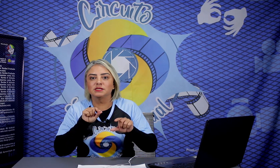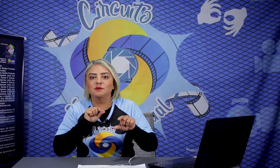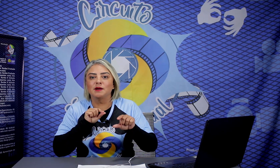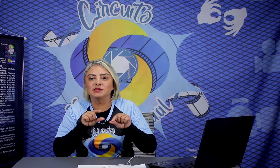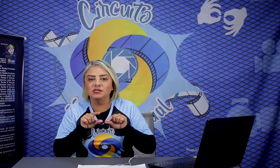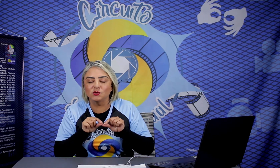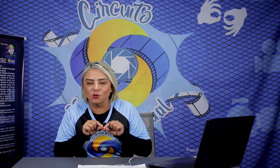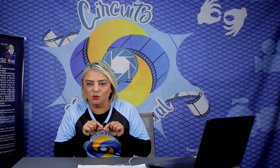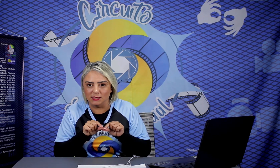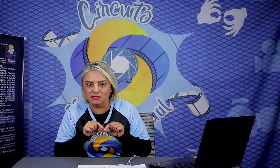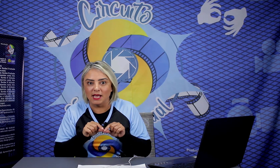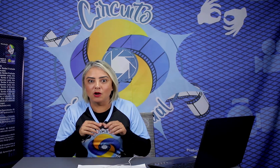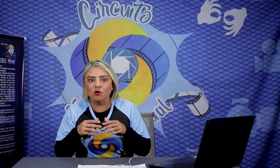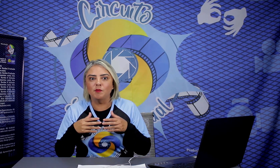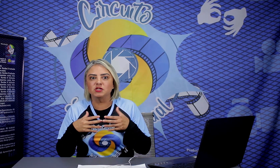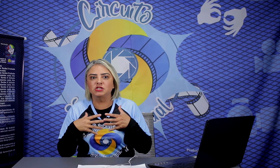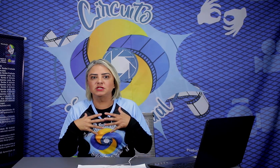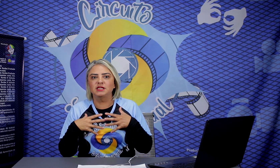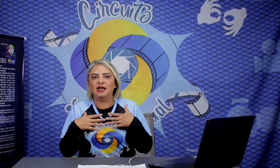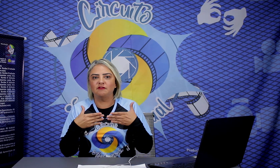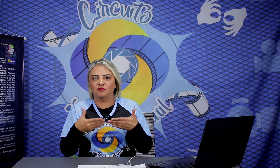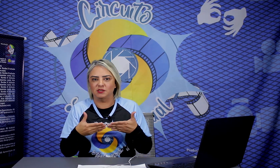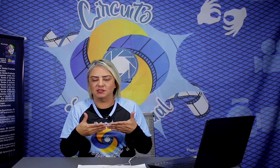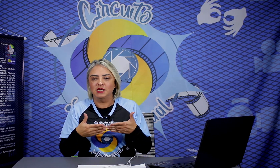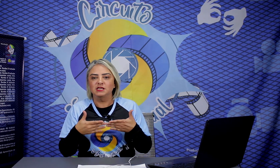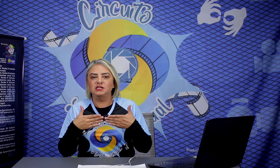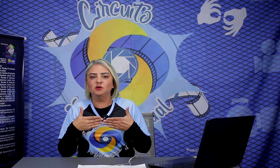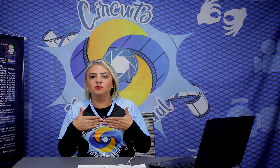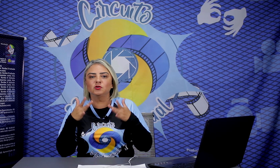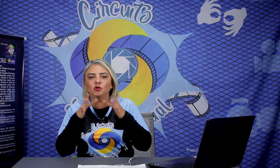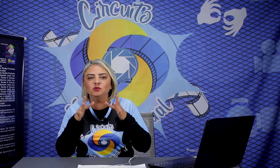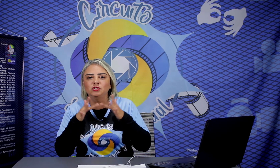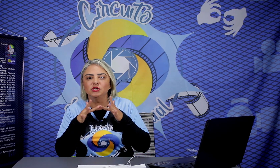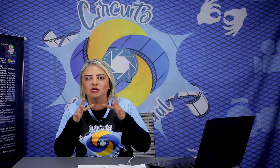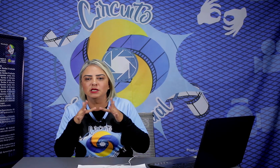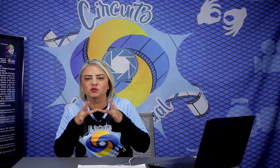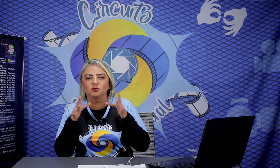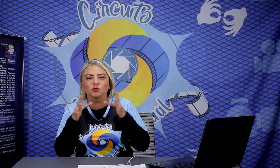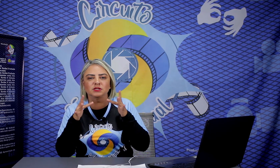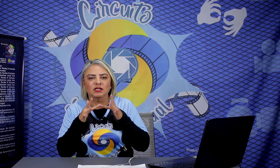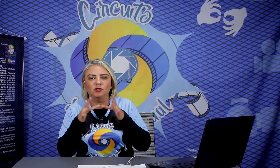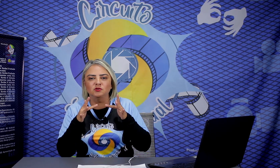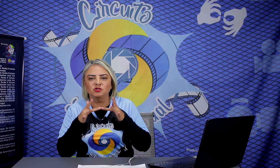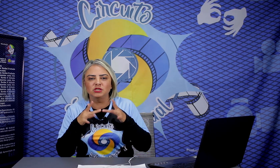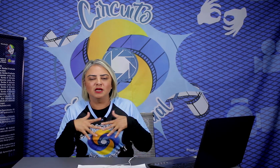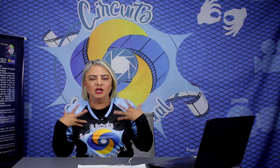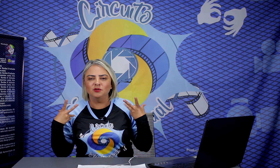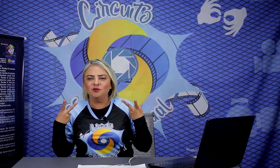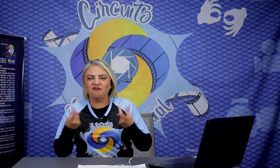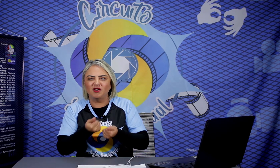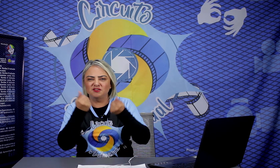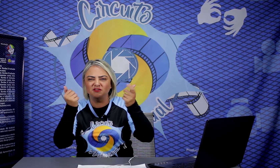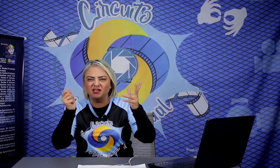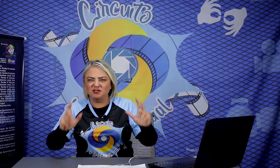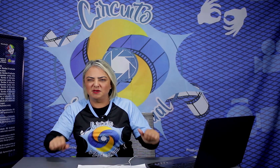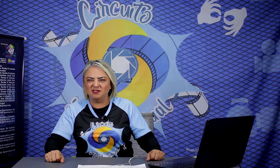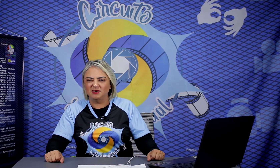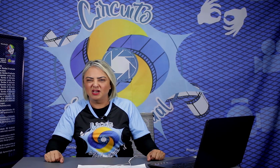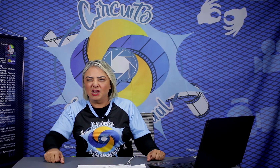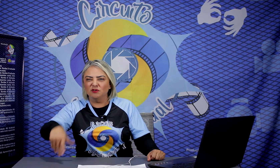as escolhas. É como a gente dar a voz. Se eu estou todo dia com aquele surdo, contar todo dia, eu dou a voz fluentemente. Eu